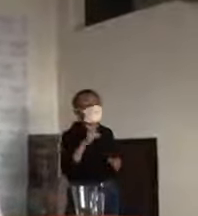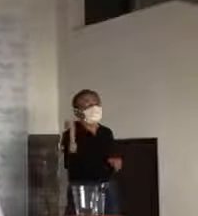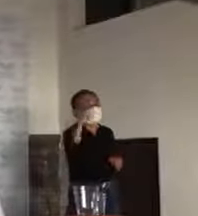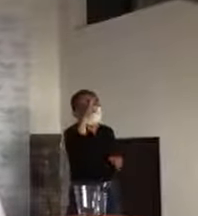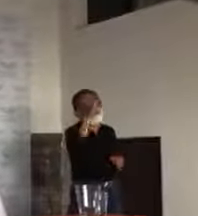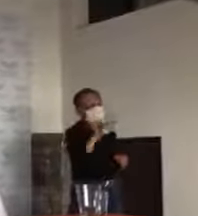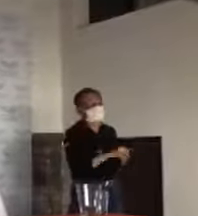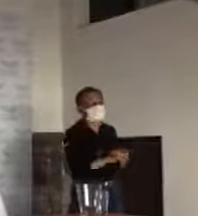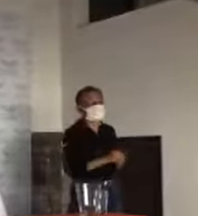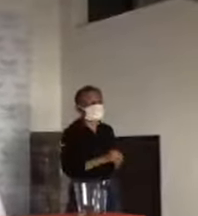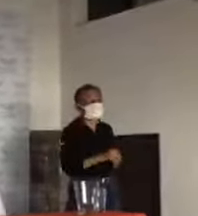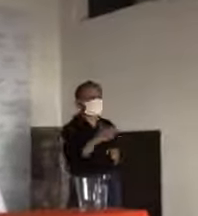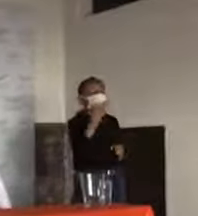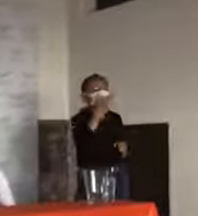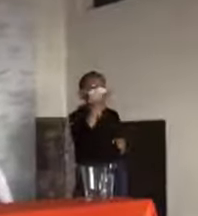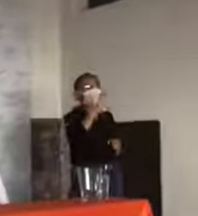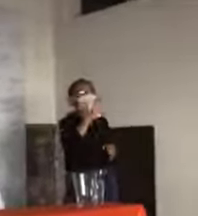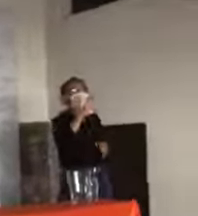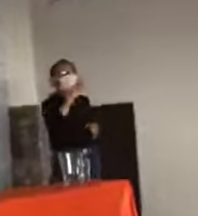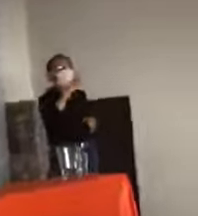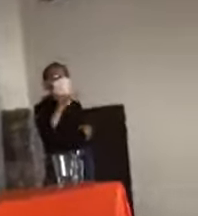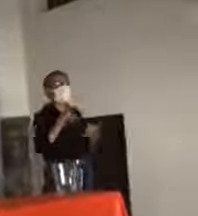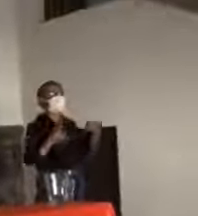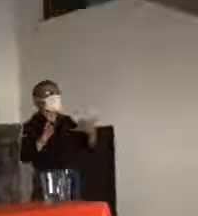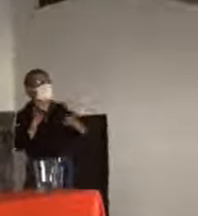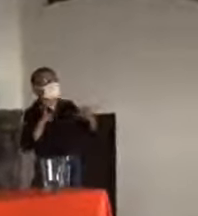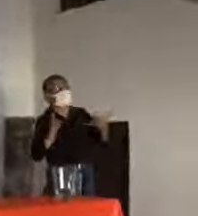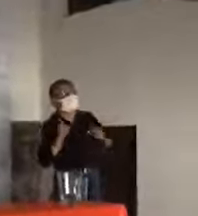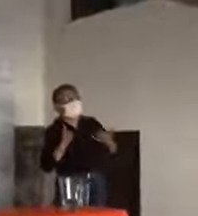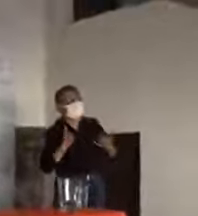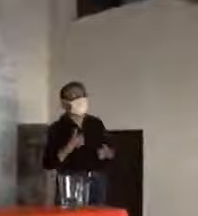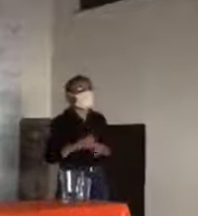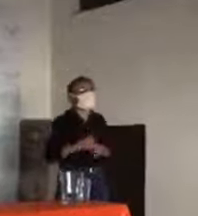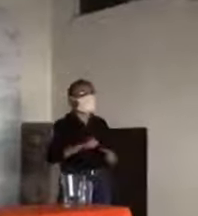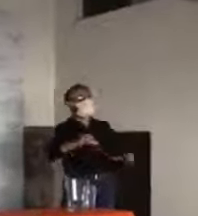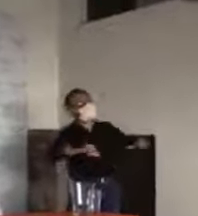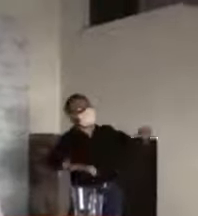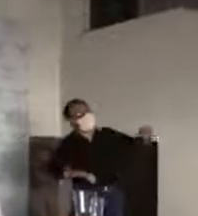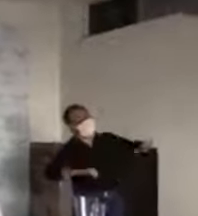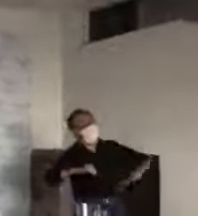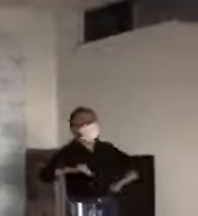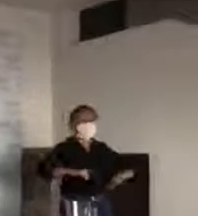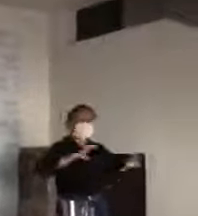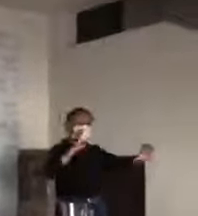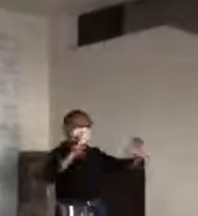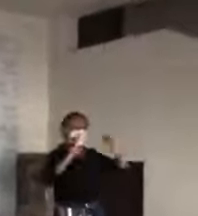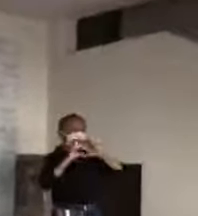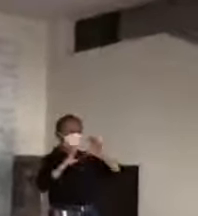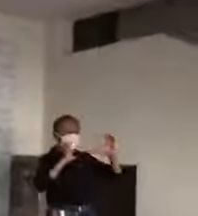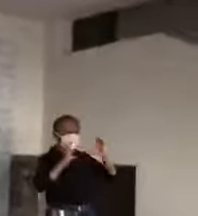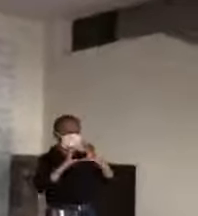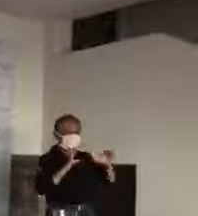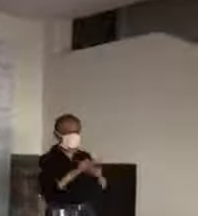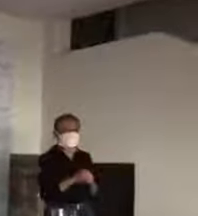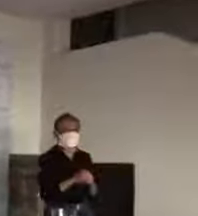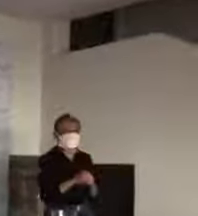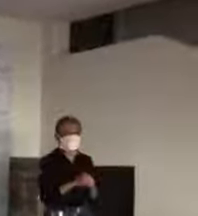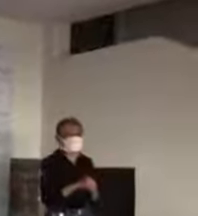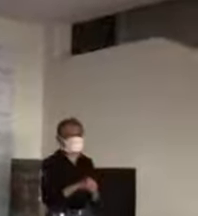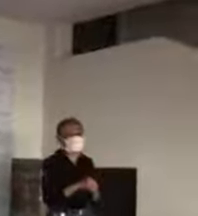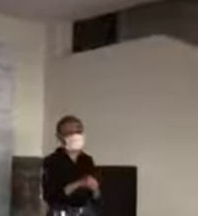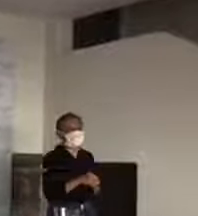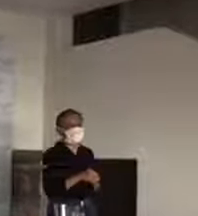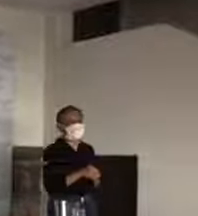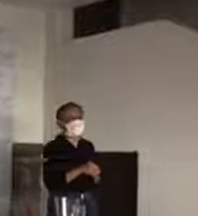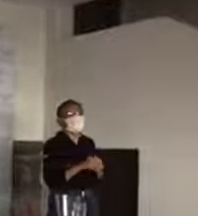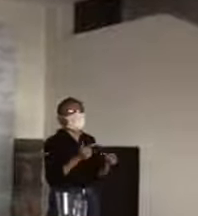un joven inquieto, columnista, buen comunicador, integrante del Consejo Ciudadano de Consulta y